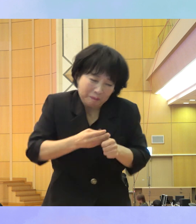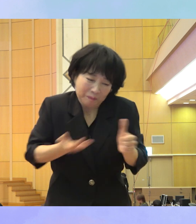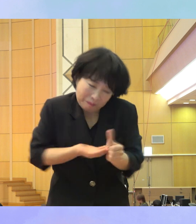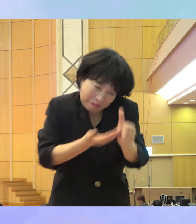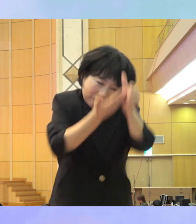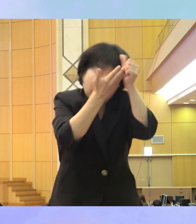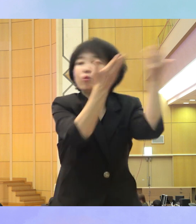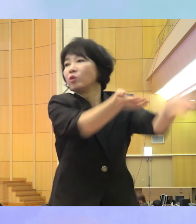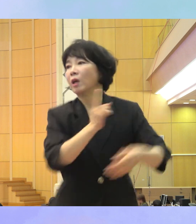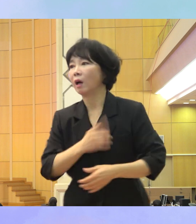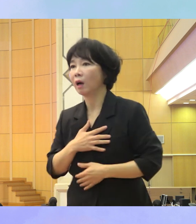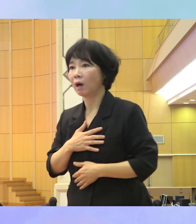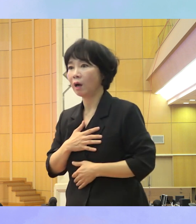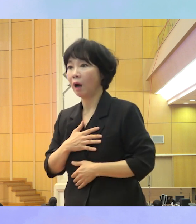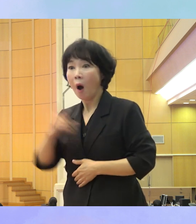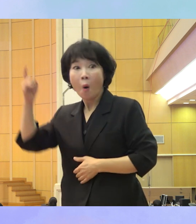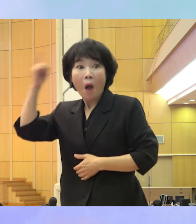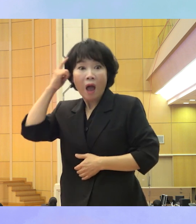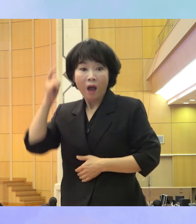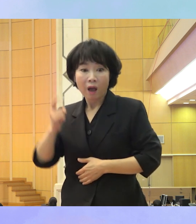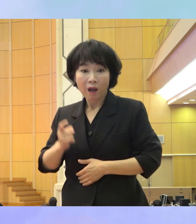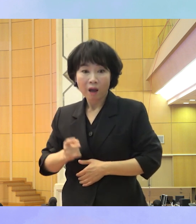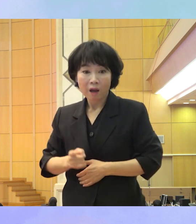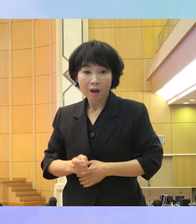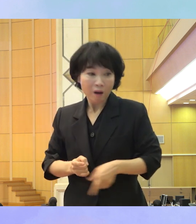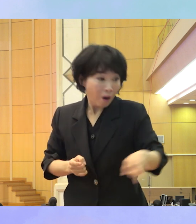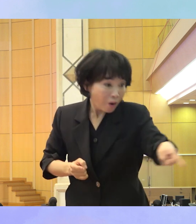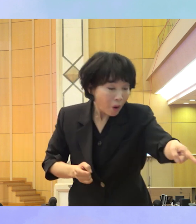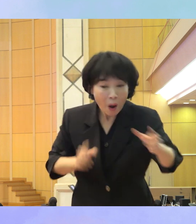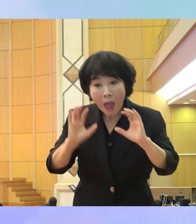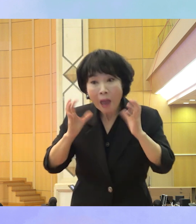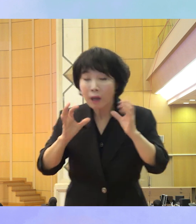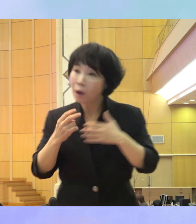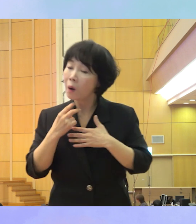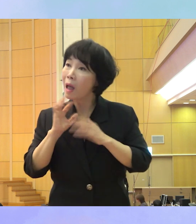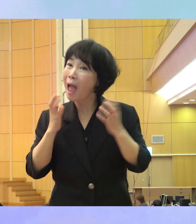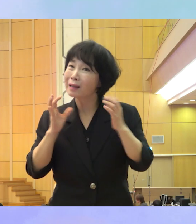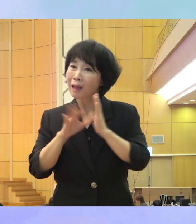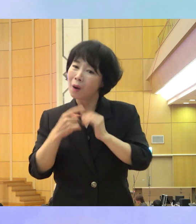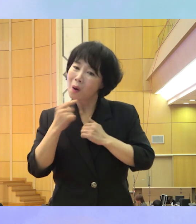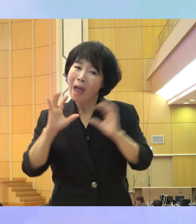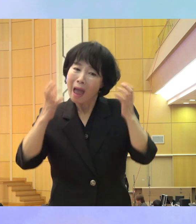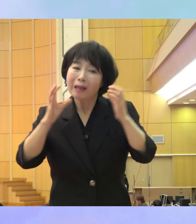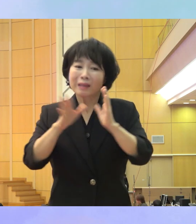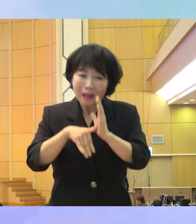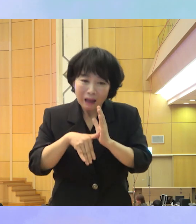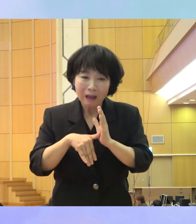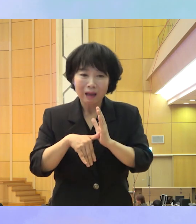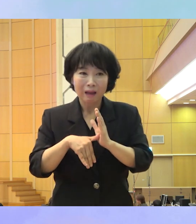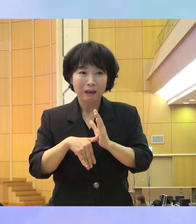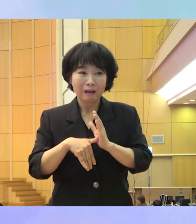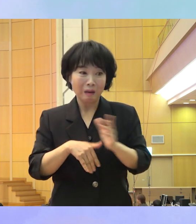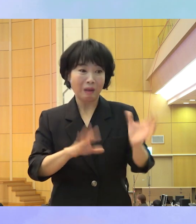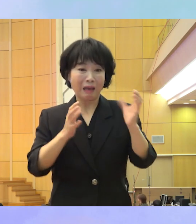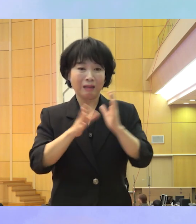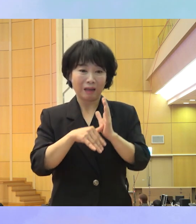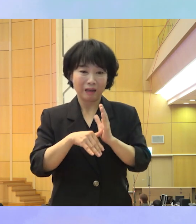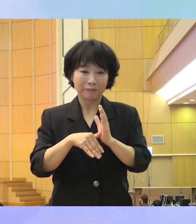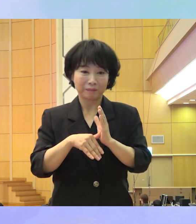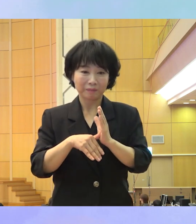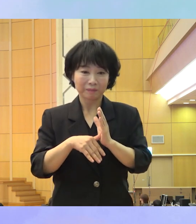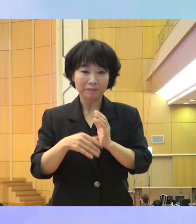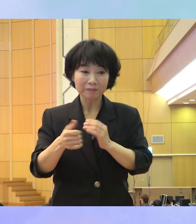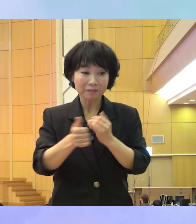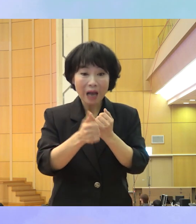알았니? 어렸을 때 너는 말 한마디 못했을 때 내가 네 아버지하고